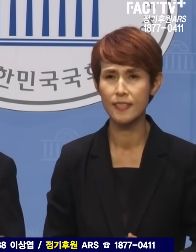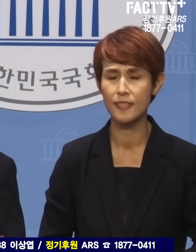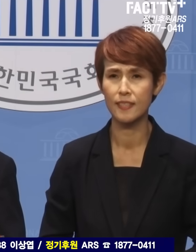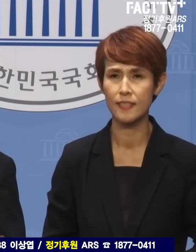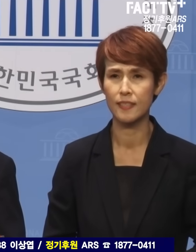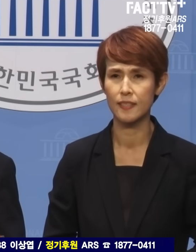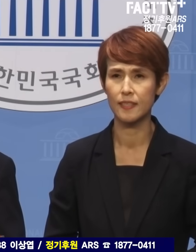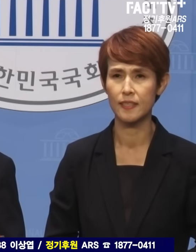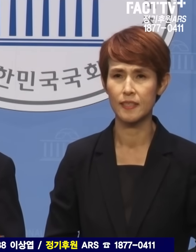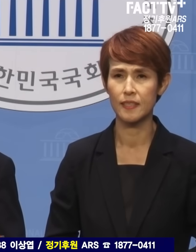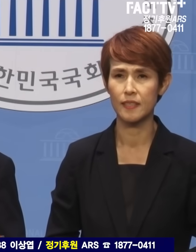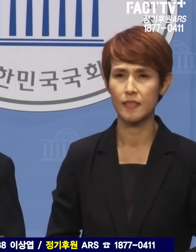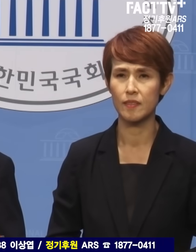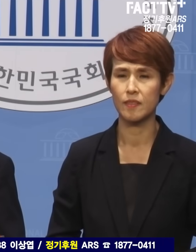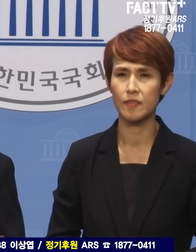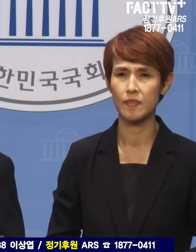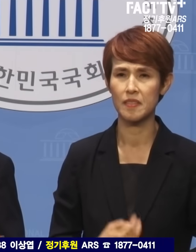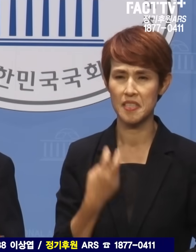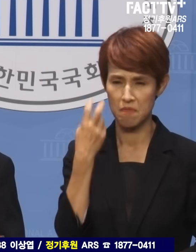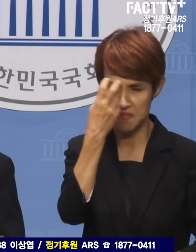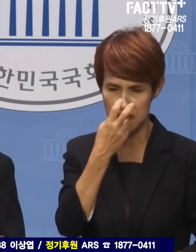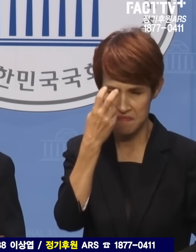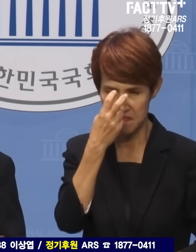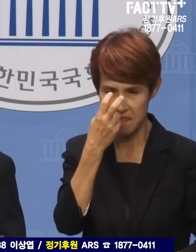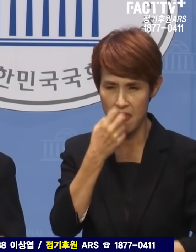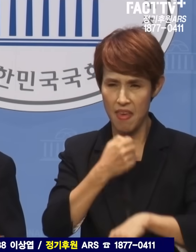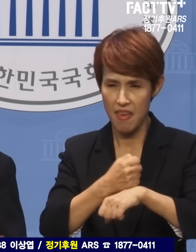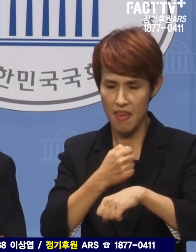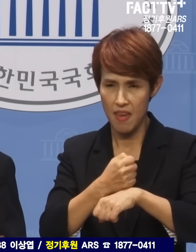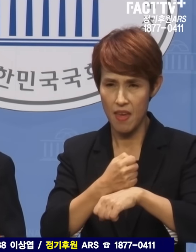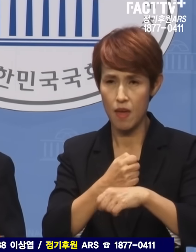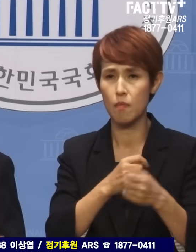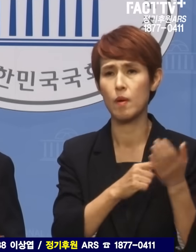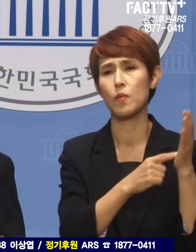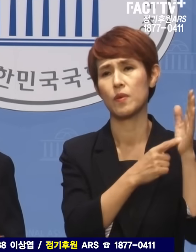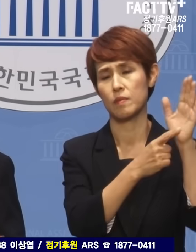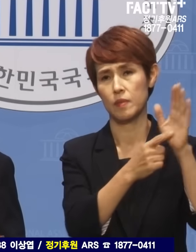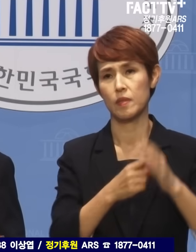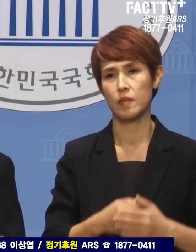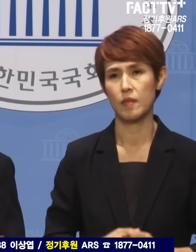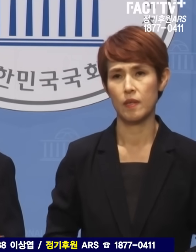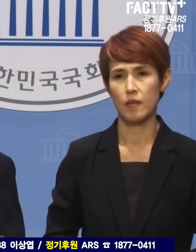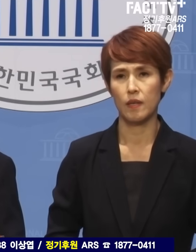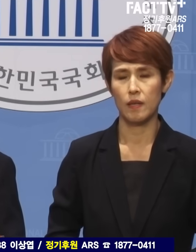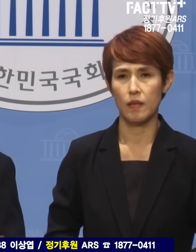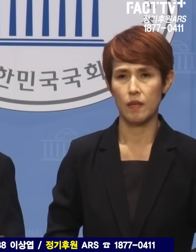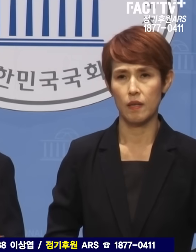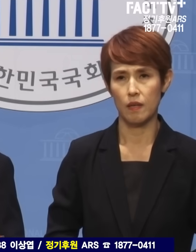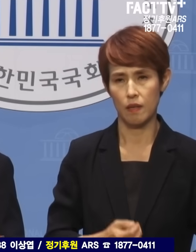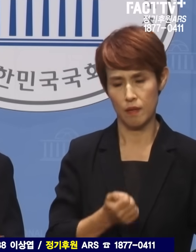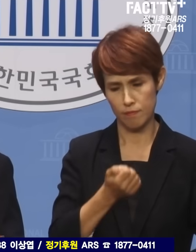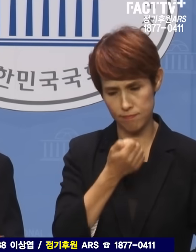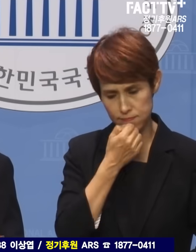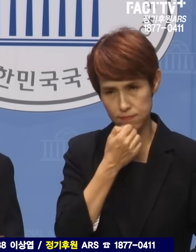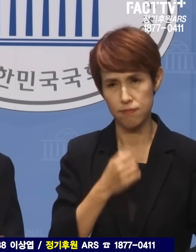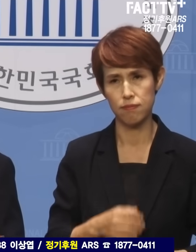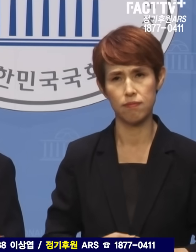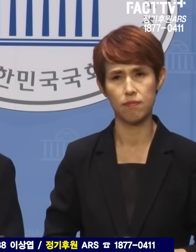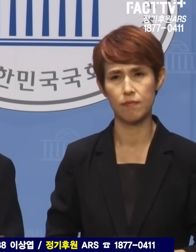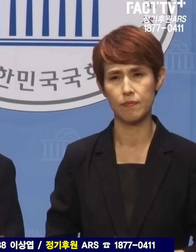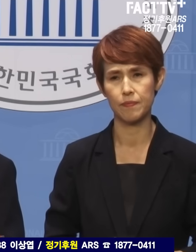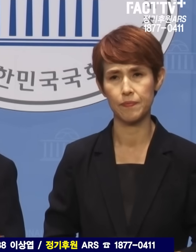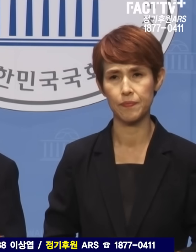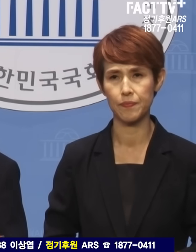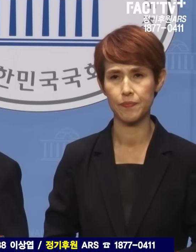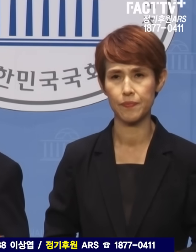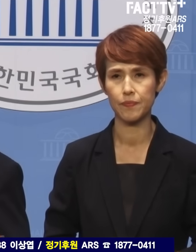그러면서 감찰이나 문책을 검토해 보겠다고 발표했습니다 참으로 적반하장이 아닐 수